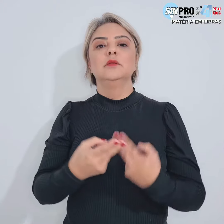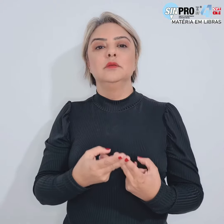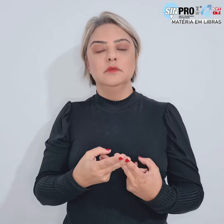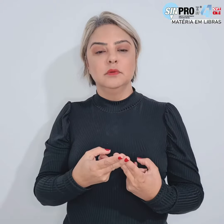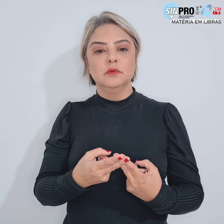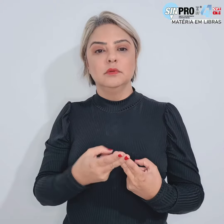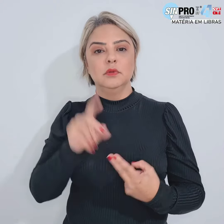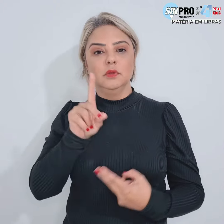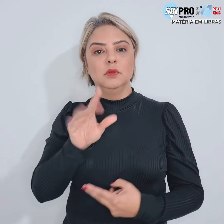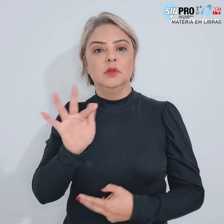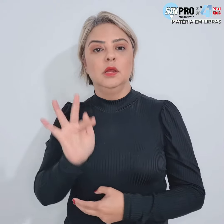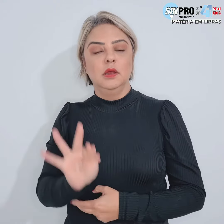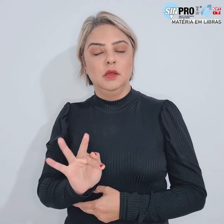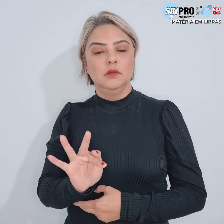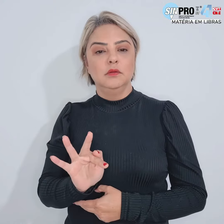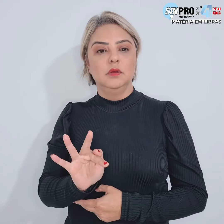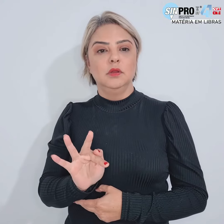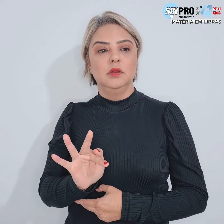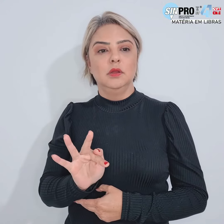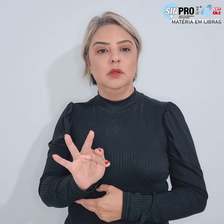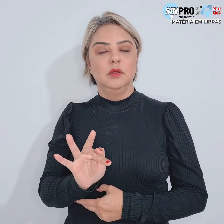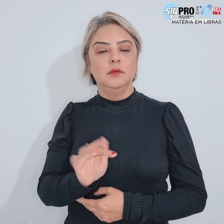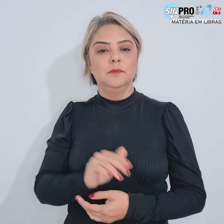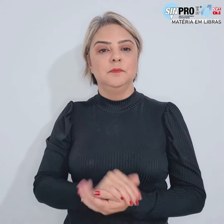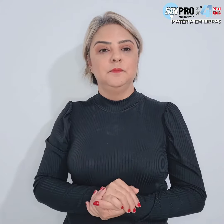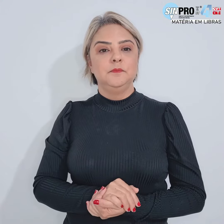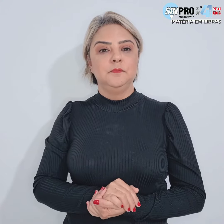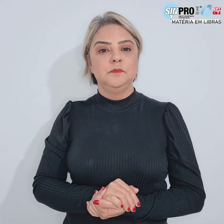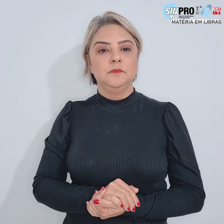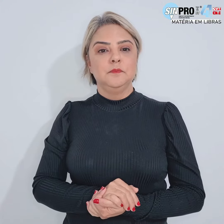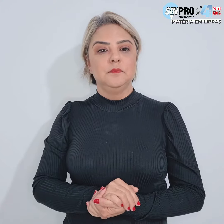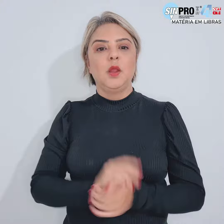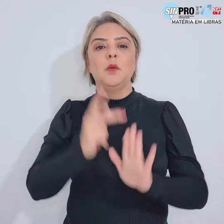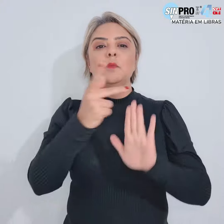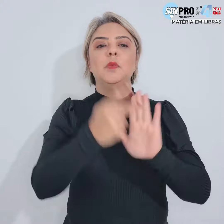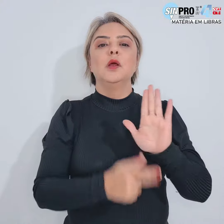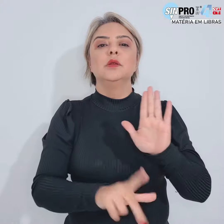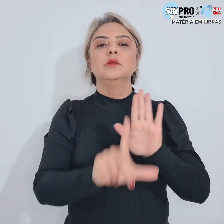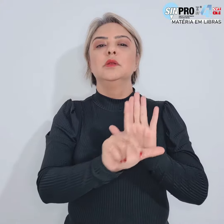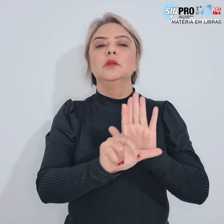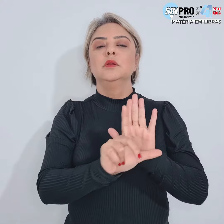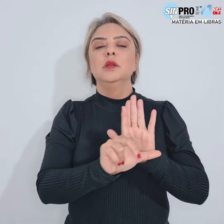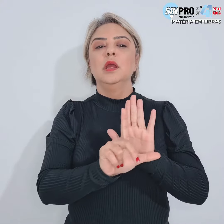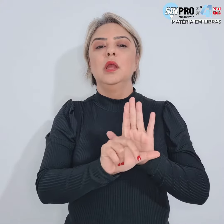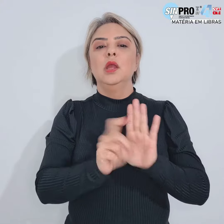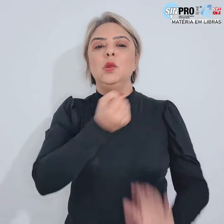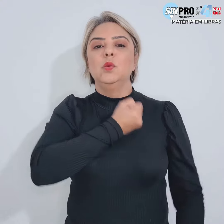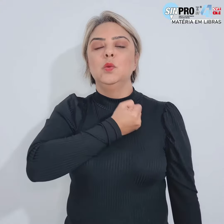Legislativa do Distrito Federal, CLDF, o Projeto de Lei nº